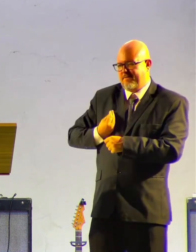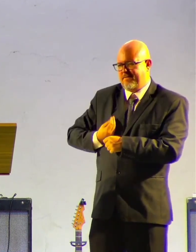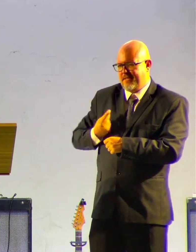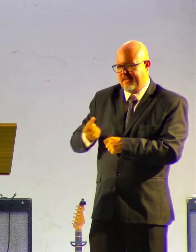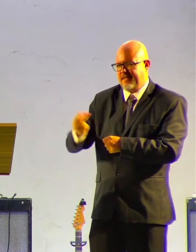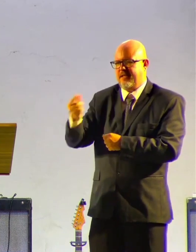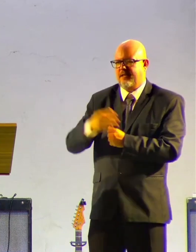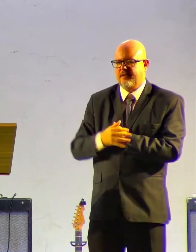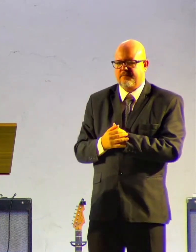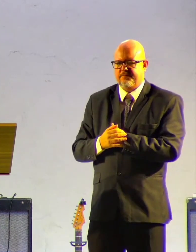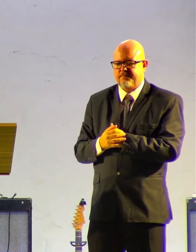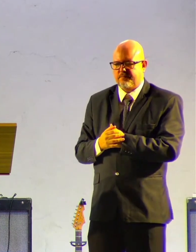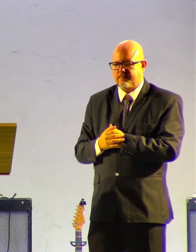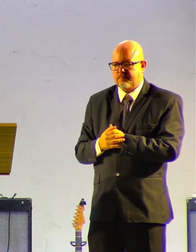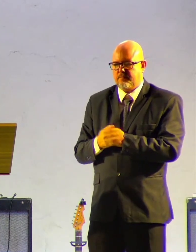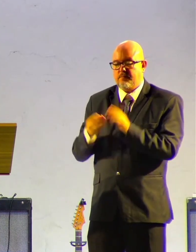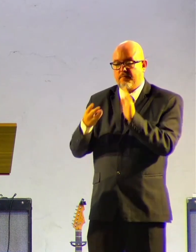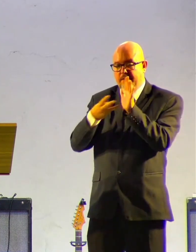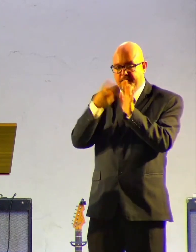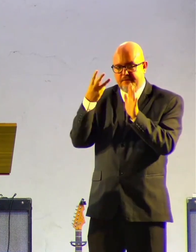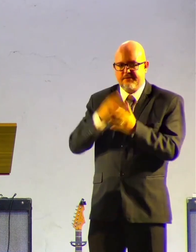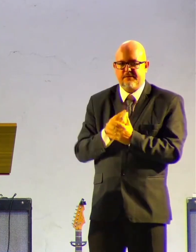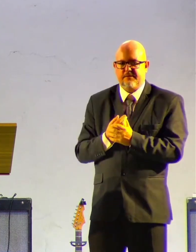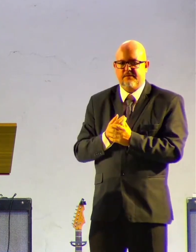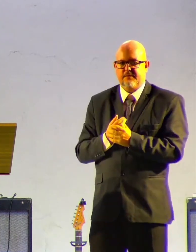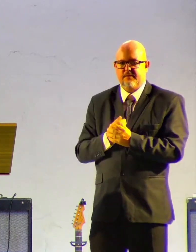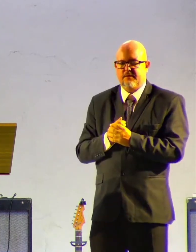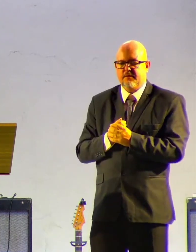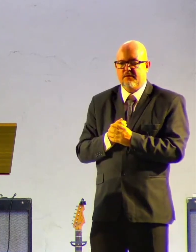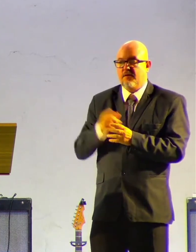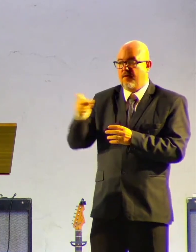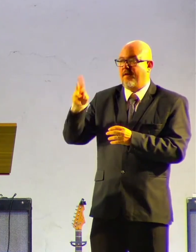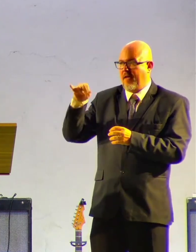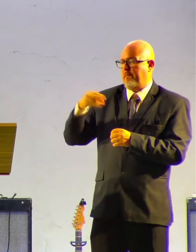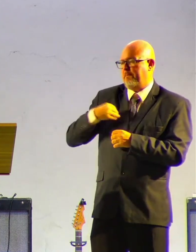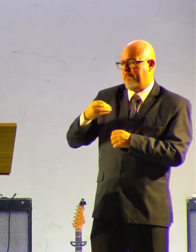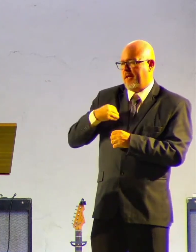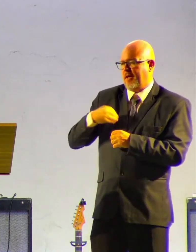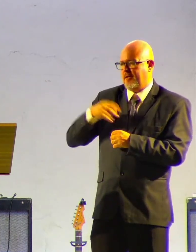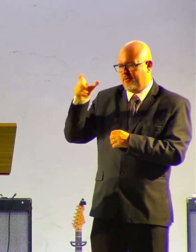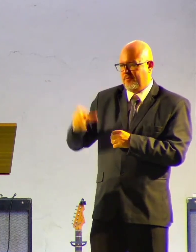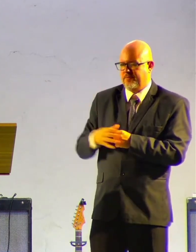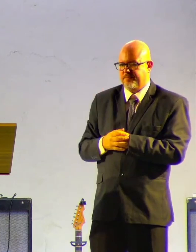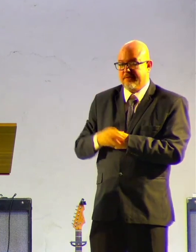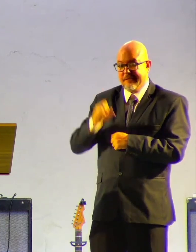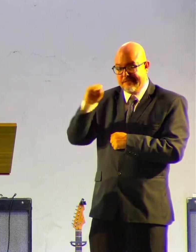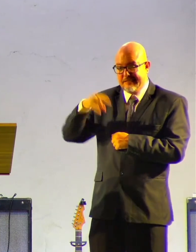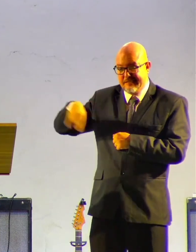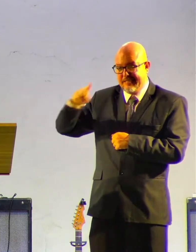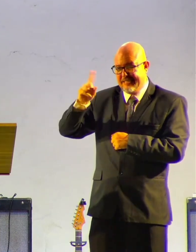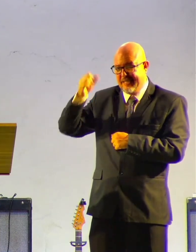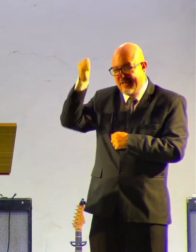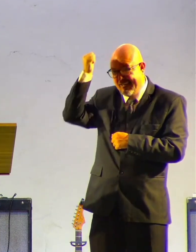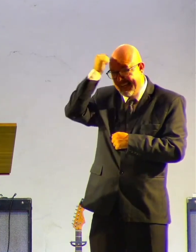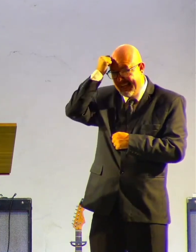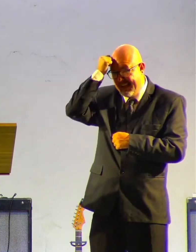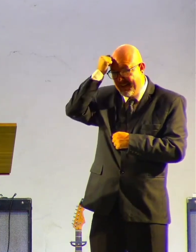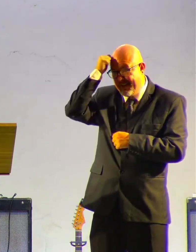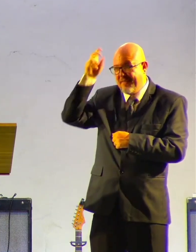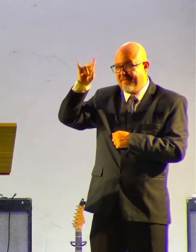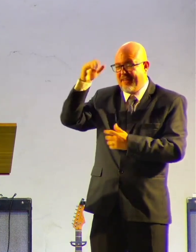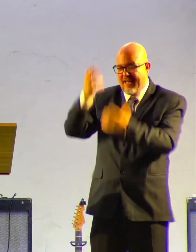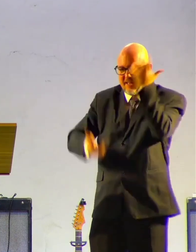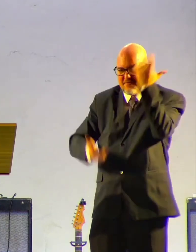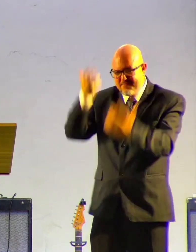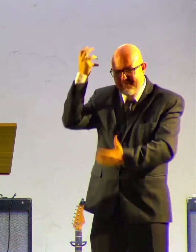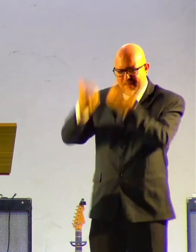vida eterna. Terceiro, você é um pecador, e se você não se arrepender, você vai